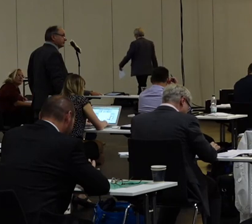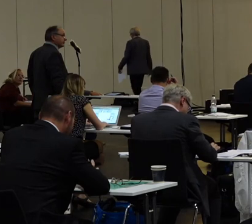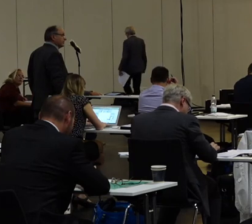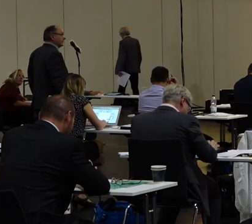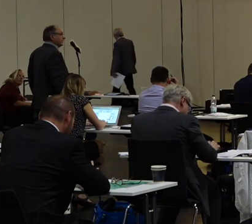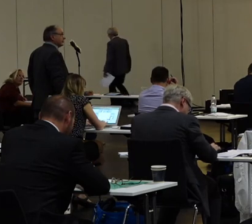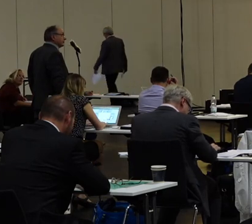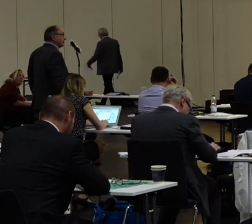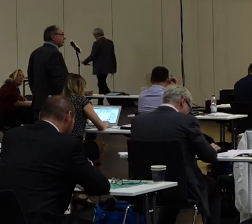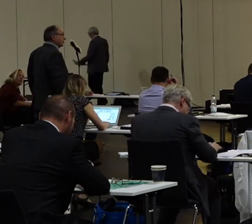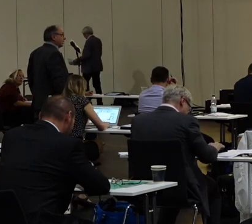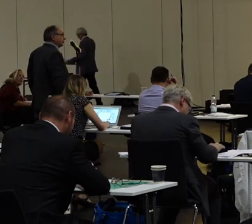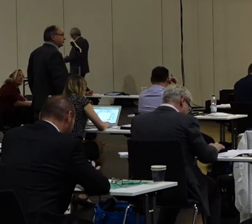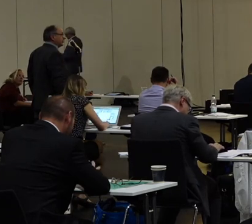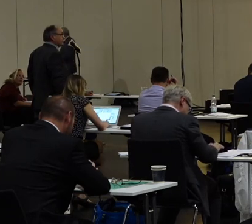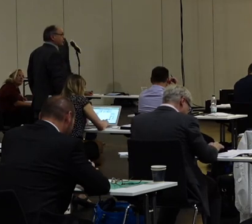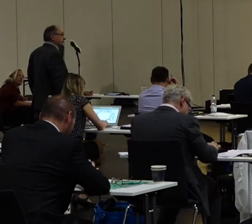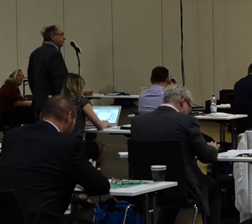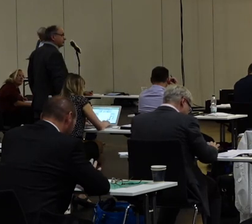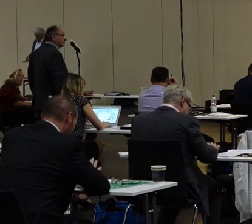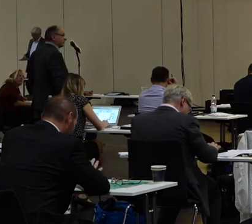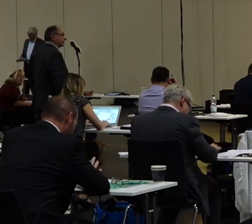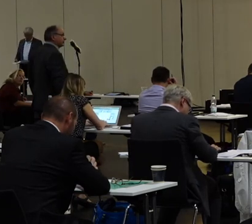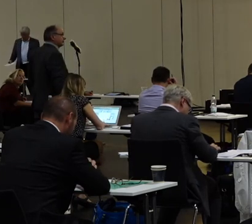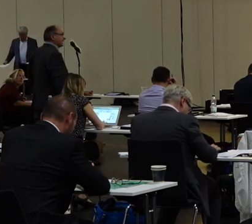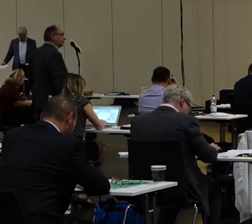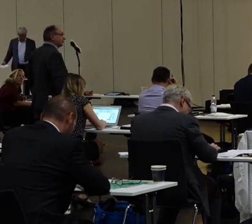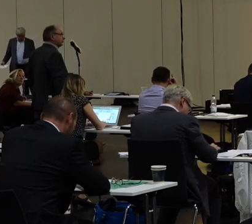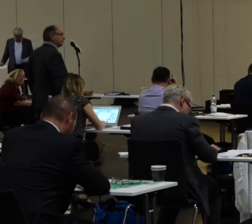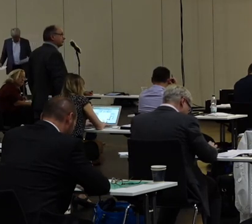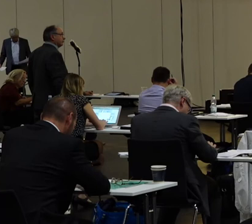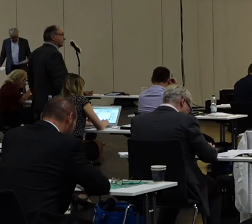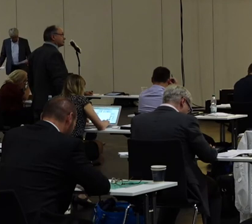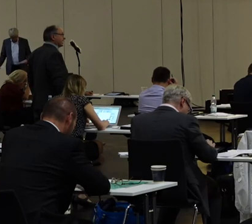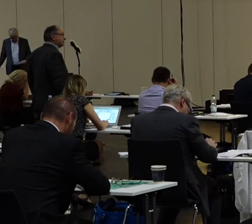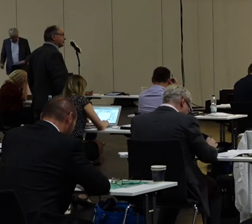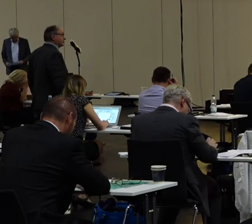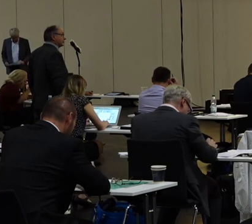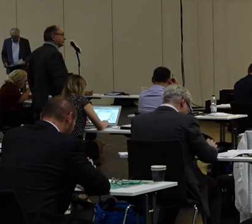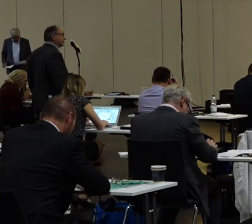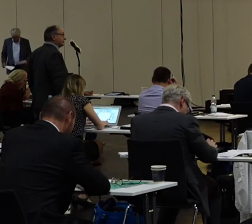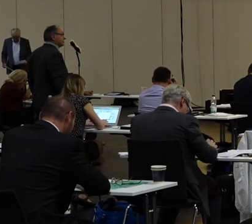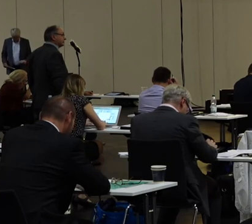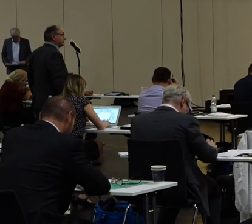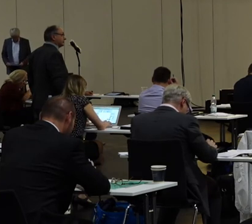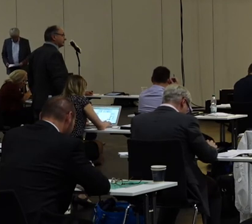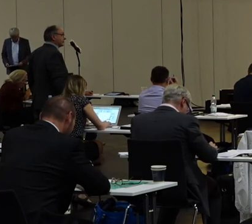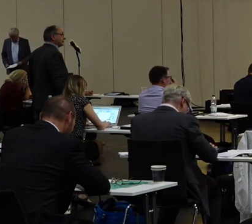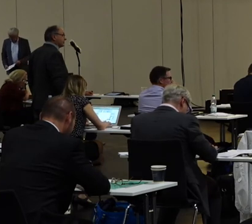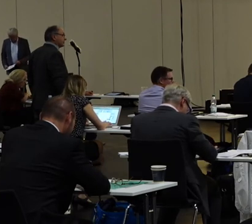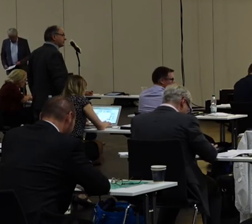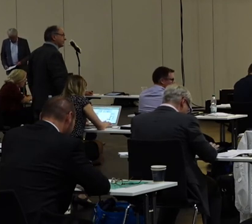Jugendhilfe. Es sollen aber auch zum Beispiel Museumspädagogen weitere Menschen einbezogen werden, die nicht unter